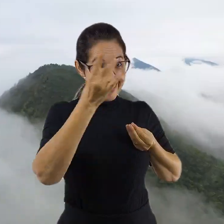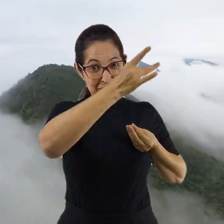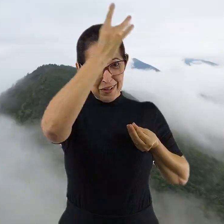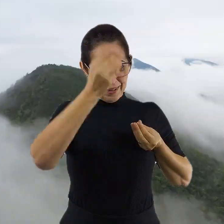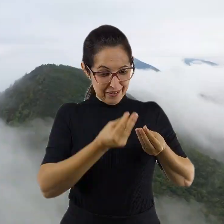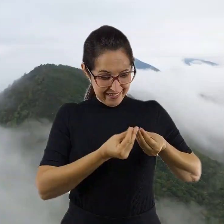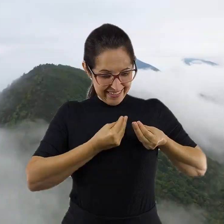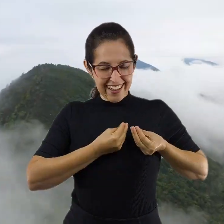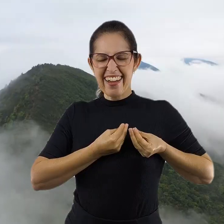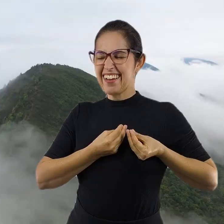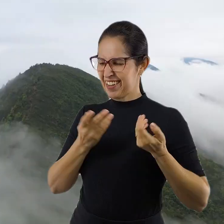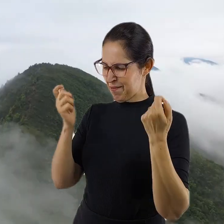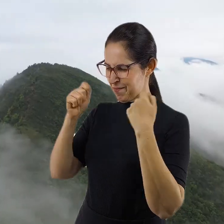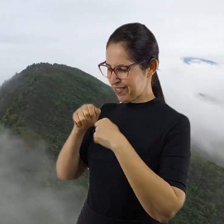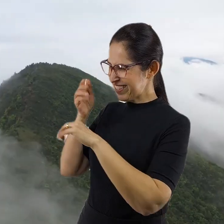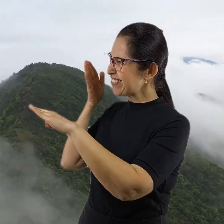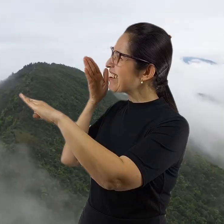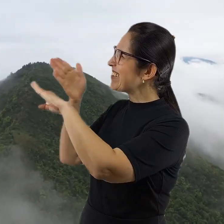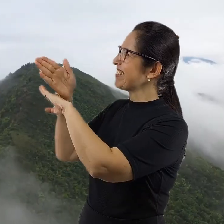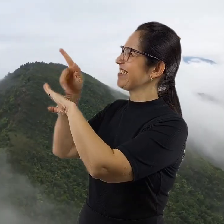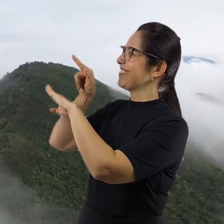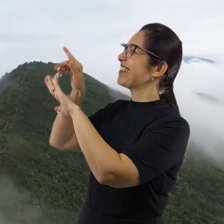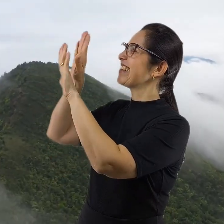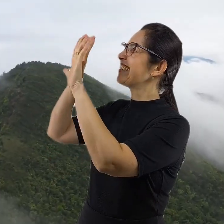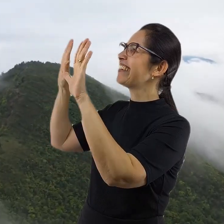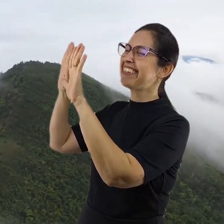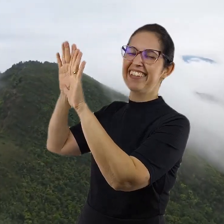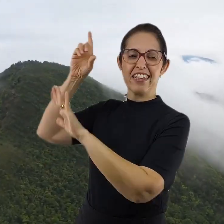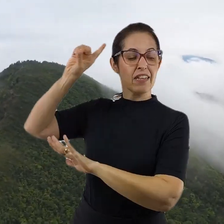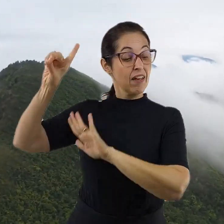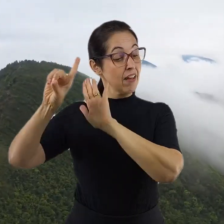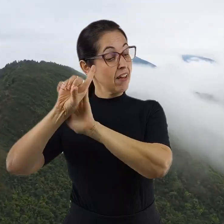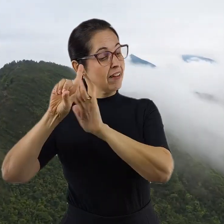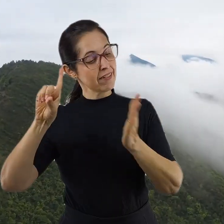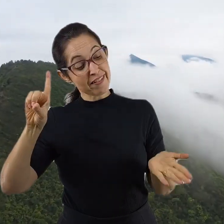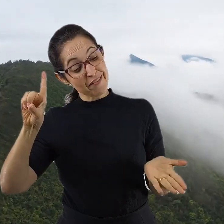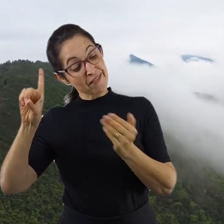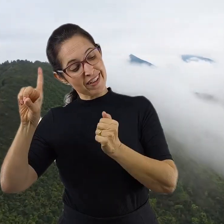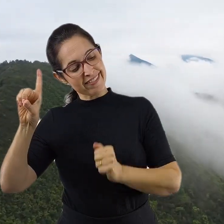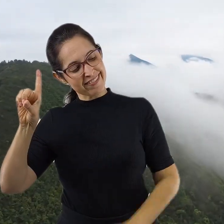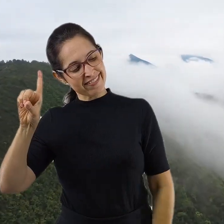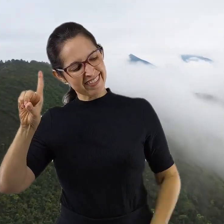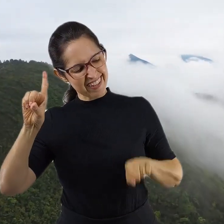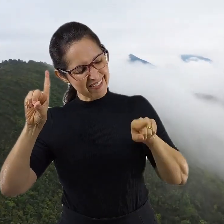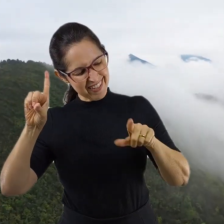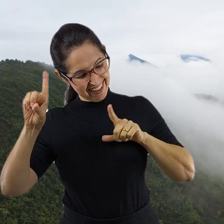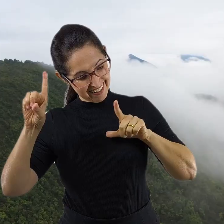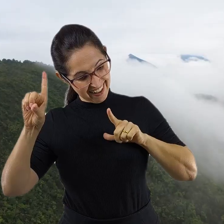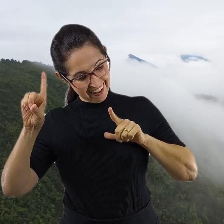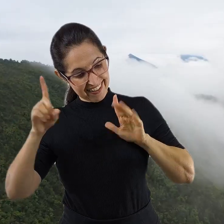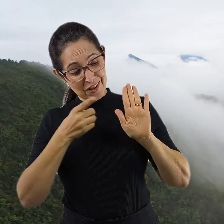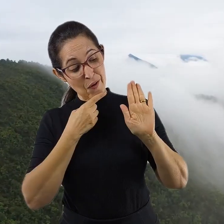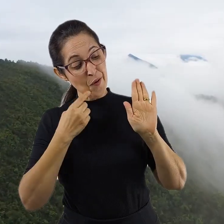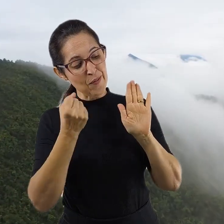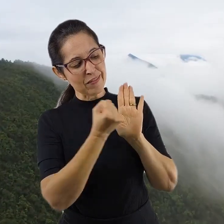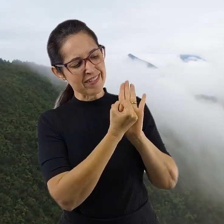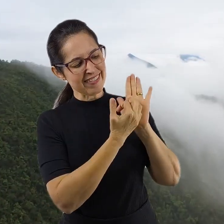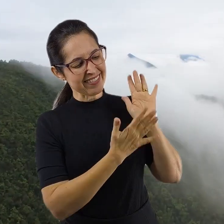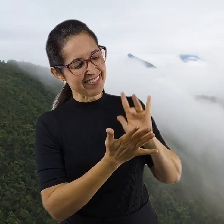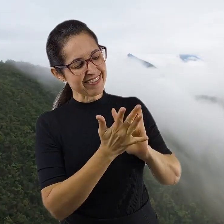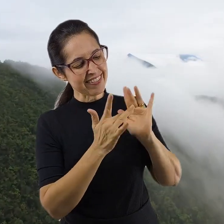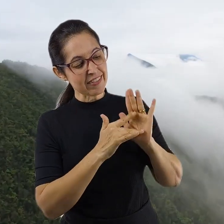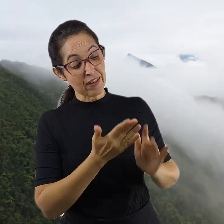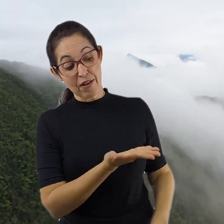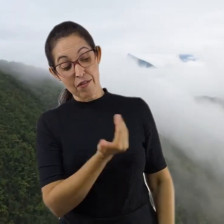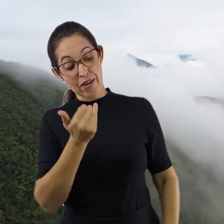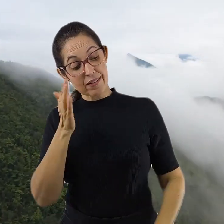Santo. Então Deus deixa o homem entrar. Se não for pelo sangue de Jesus,